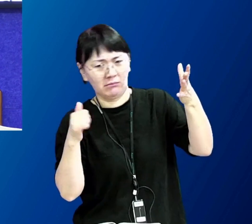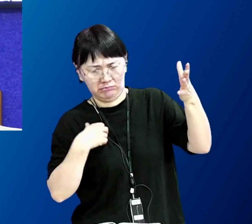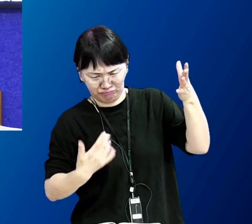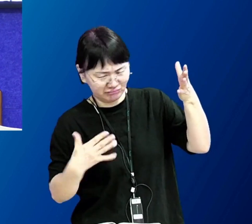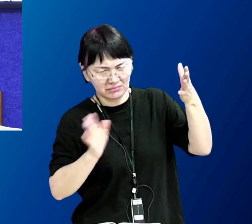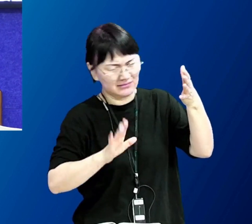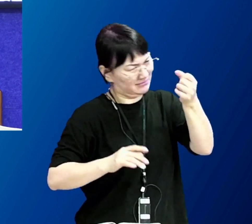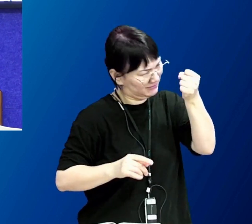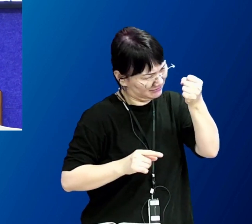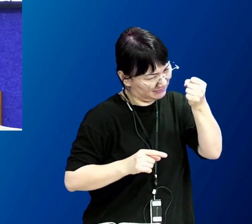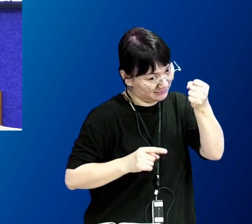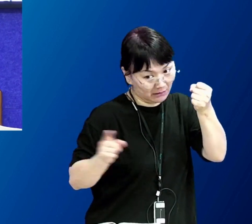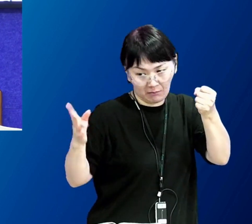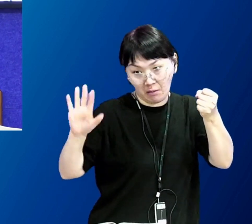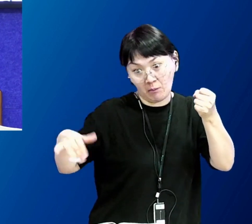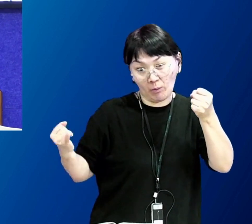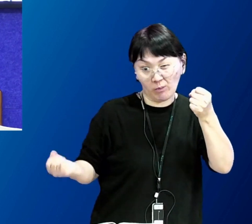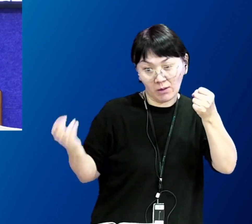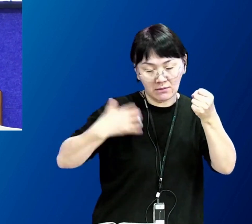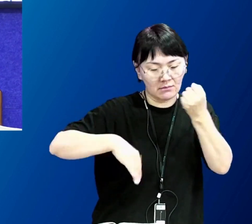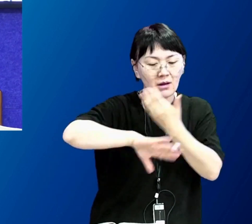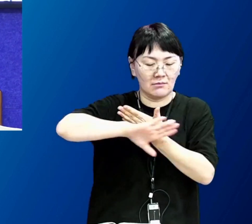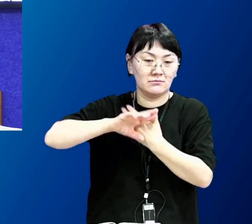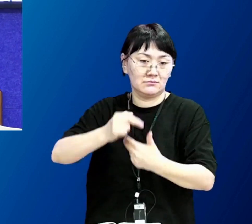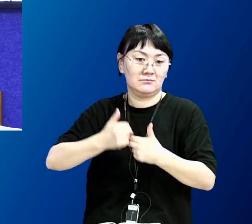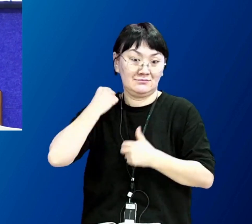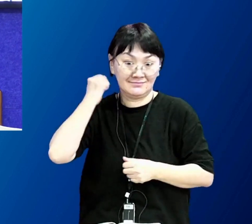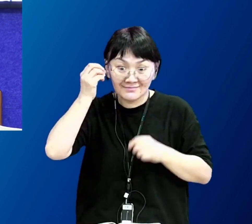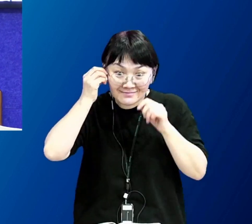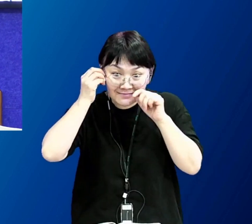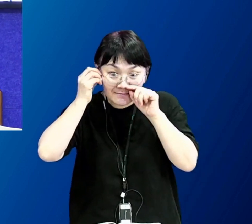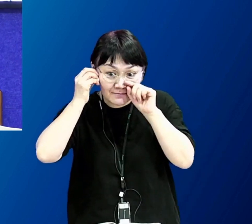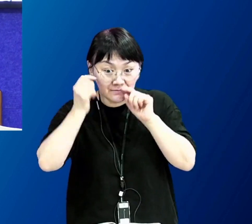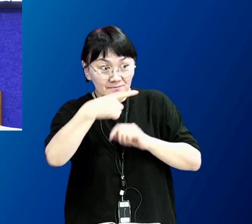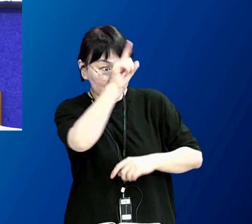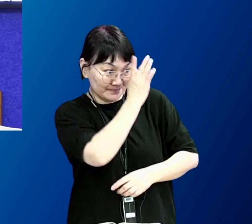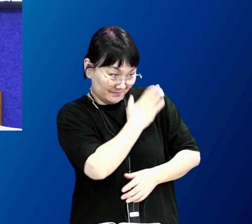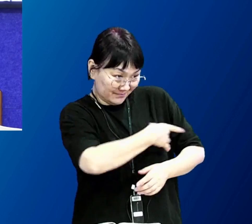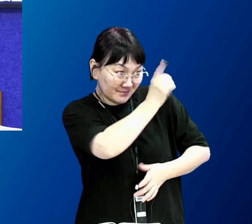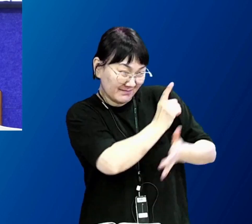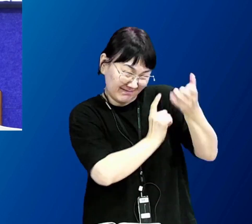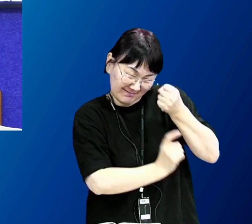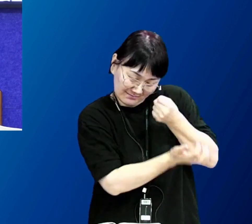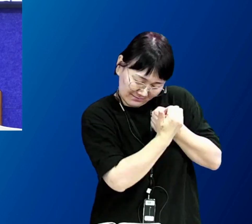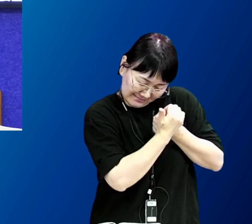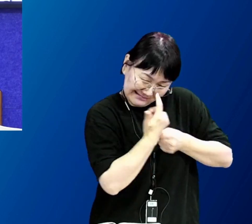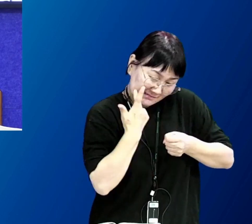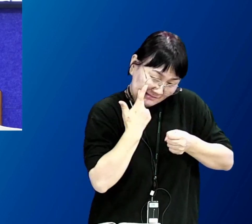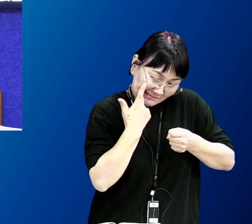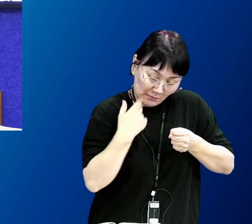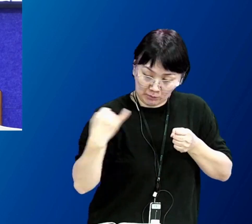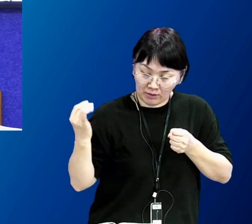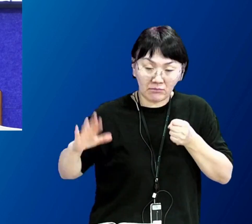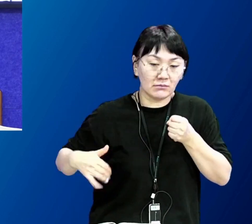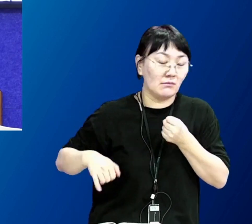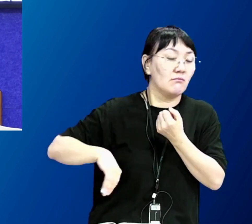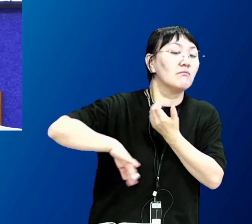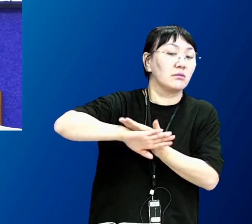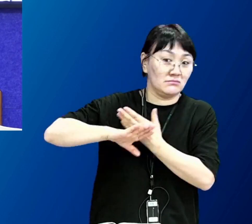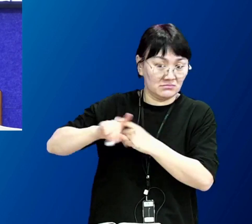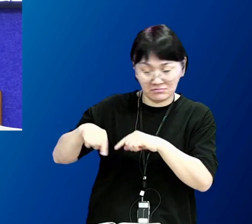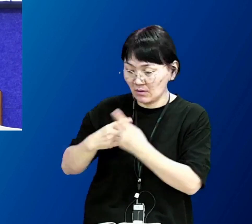хамгаалнаа гэсэн үүнийг хэлж өгж байгаа зүт. Эзний хайрыг бид бүхэн өшөө илүү мэдэх тусам тэр нь бид